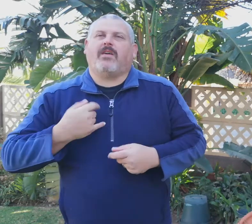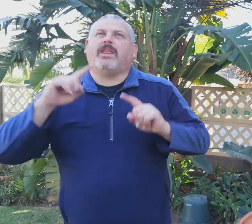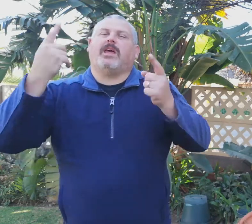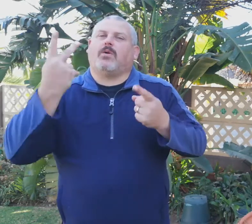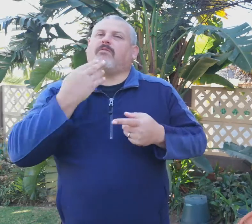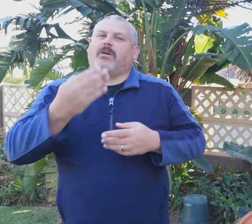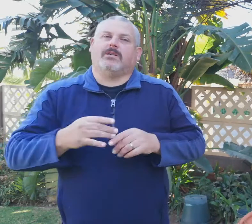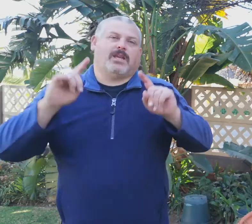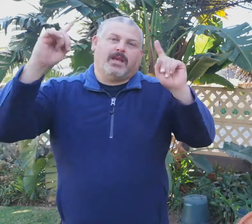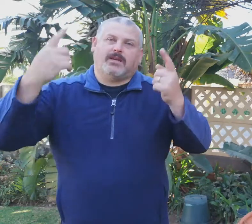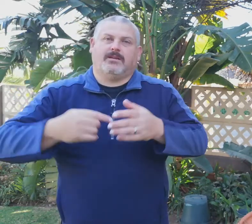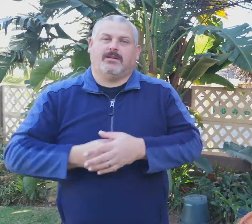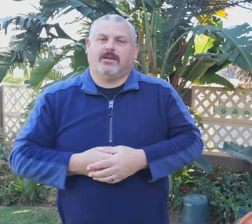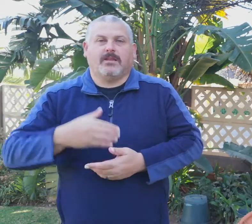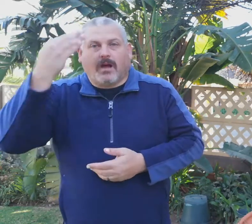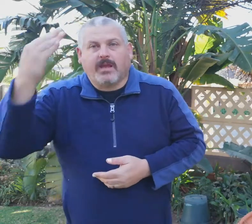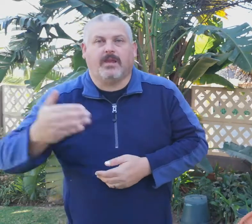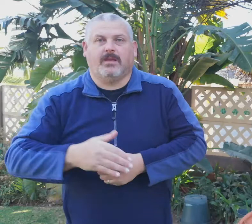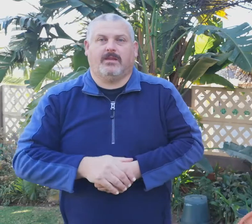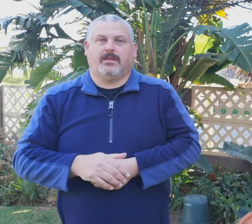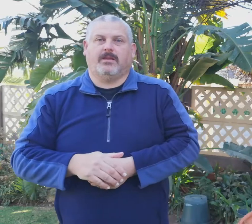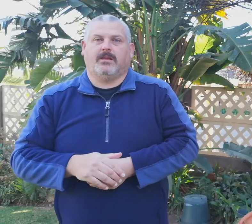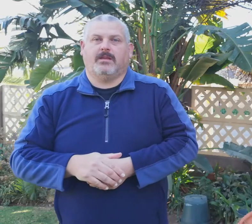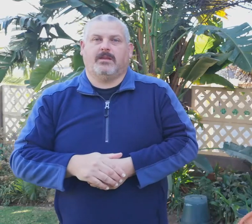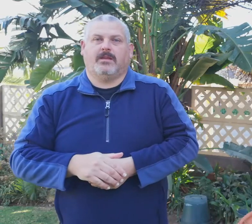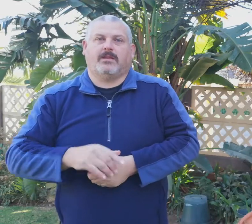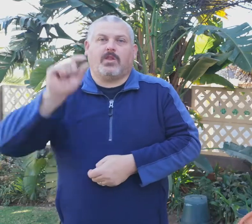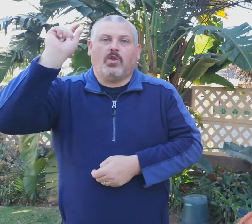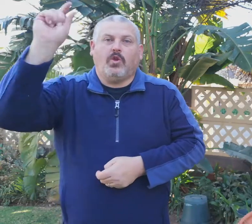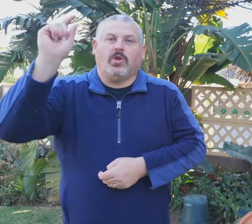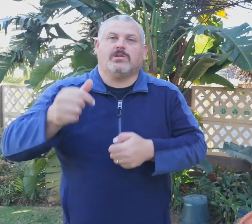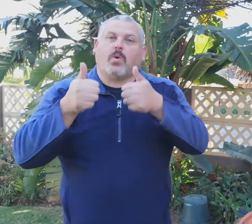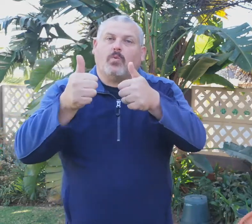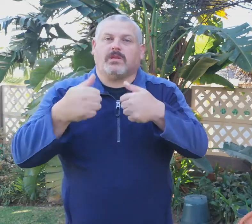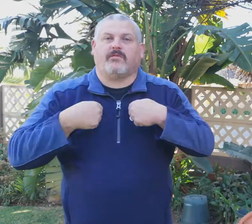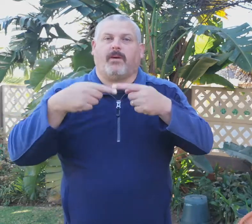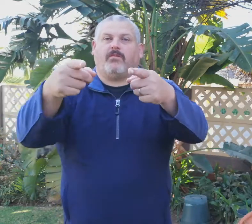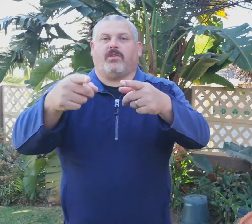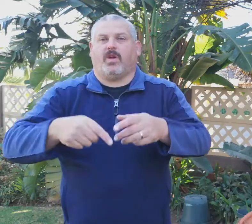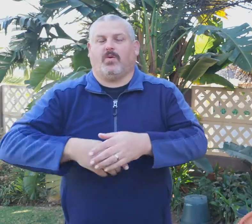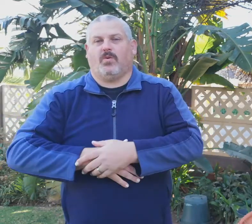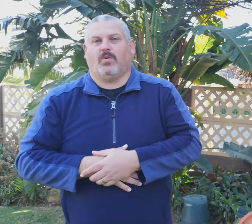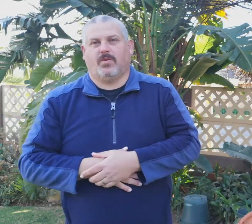Come, but let you have a prayer. Say, yeah, thank you. That is. What is meant for you?